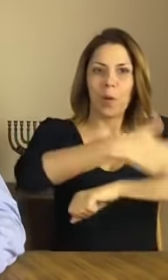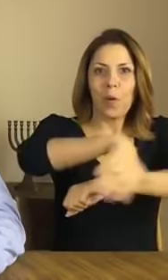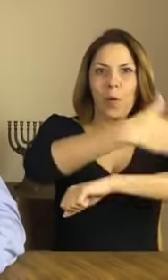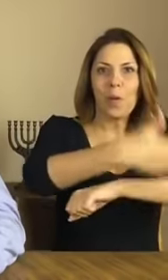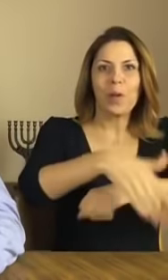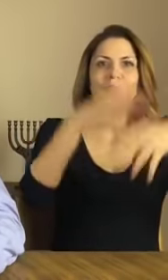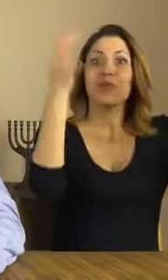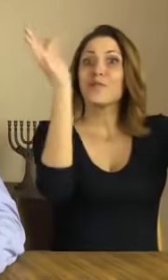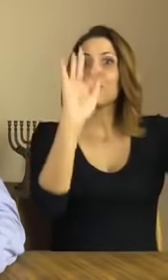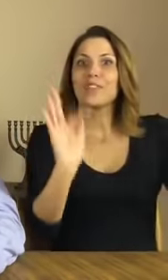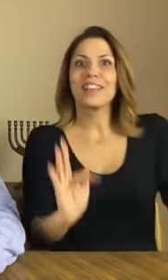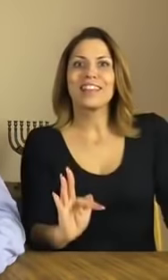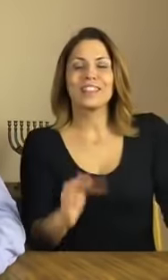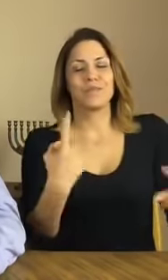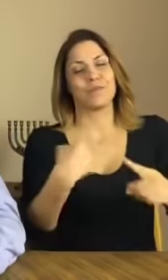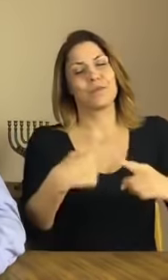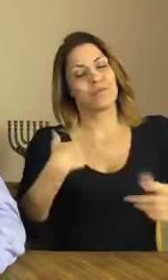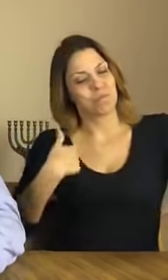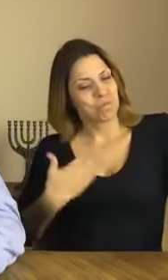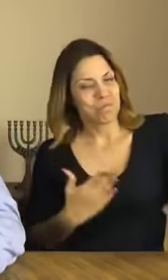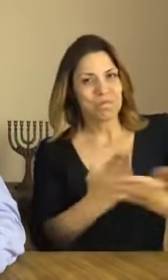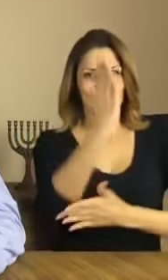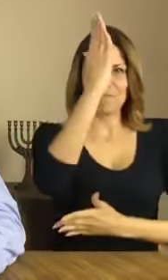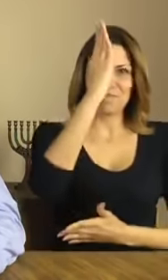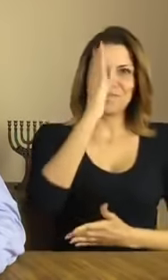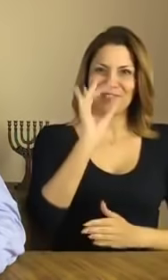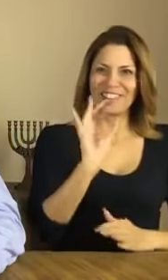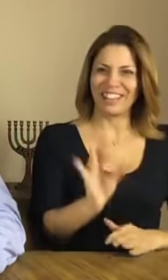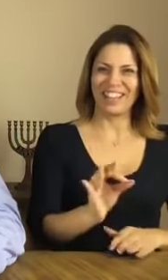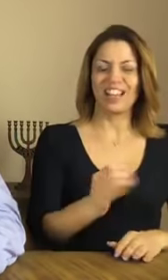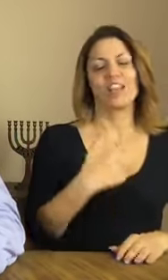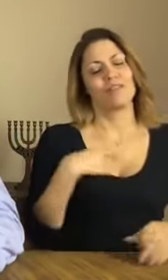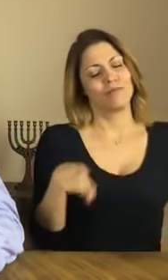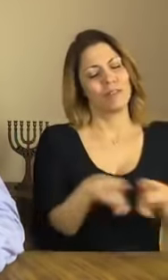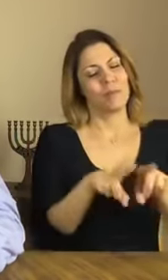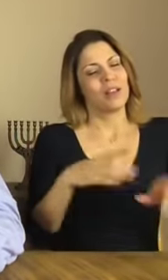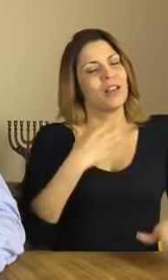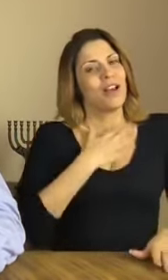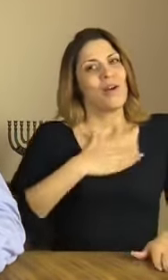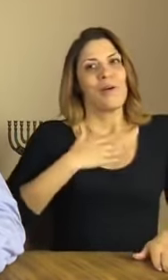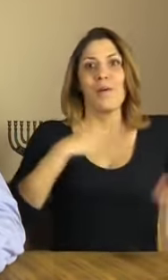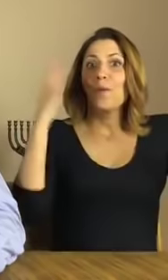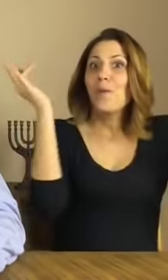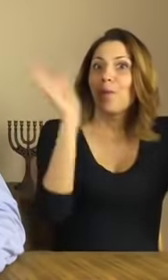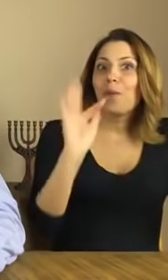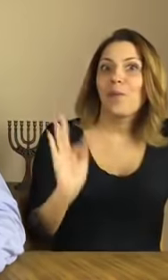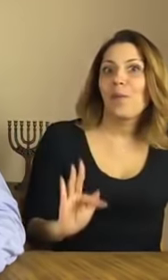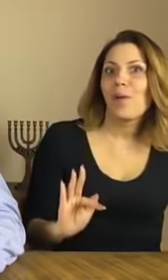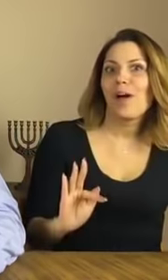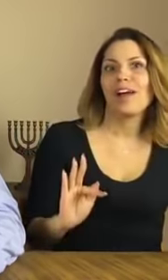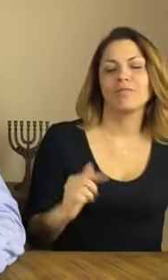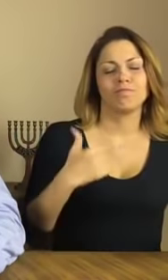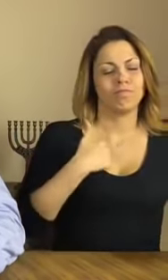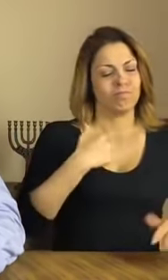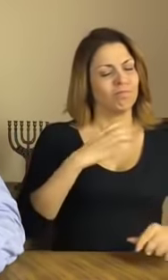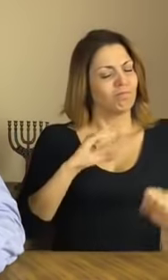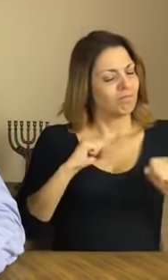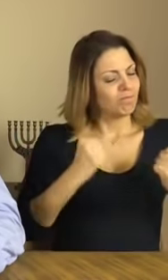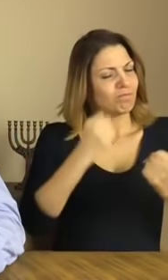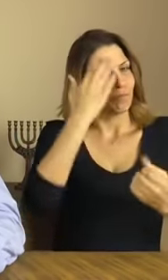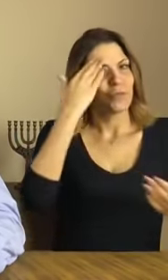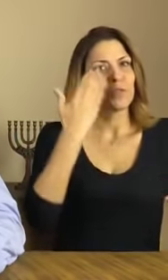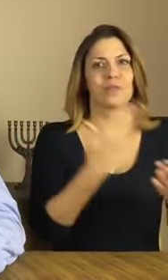resultado das eleições eu não posso negar que também estou muito feliz e muito confiante